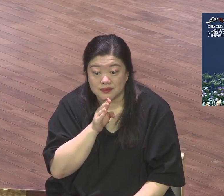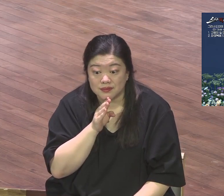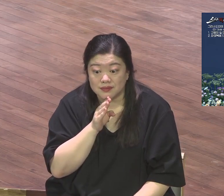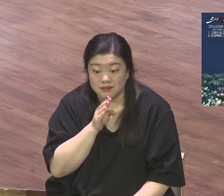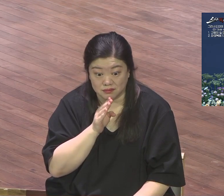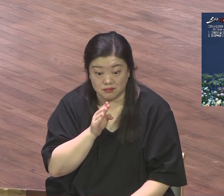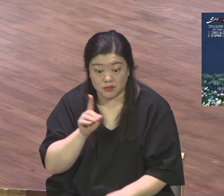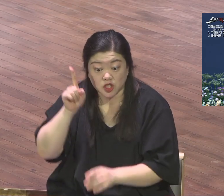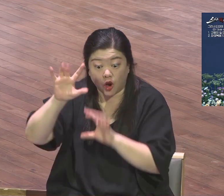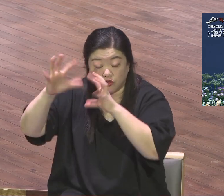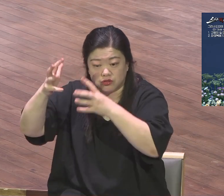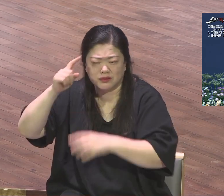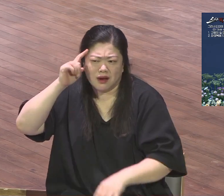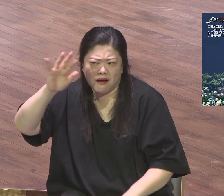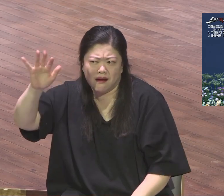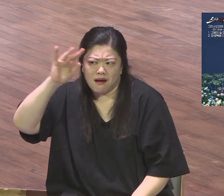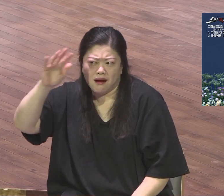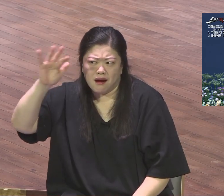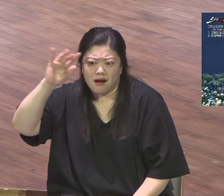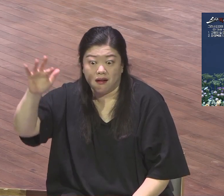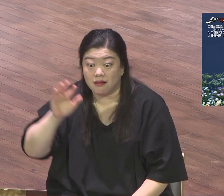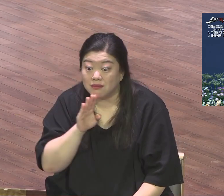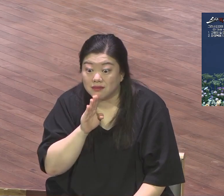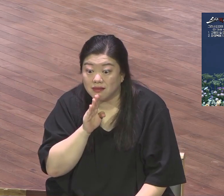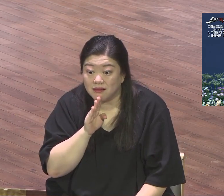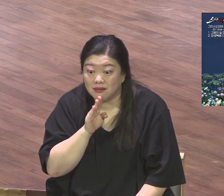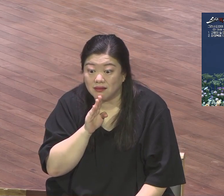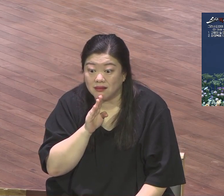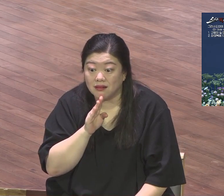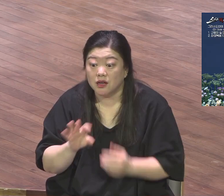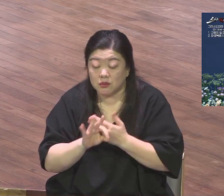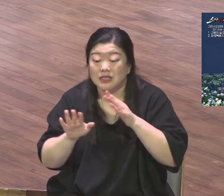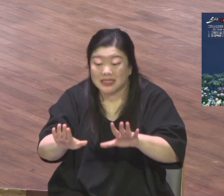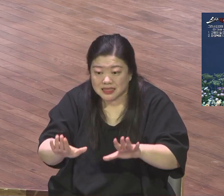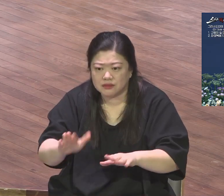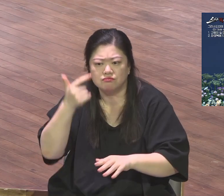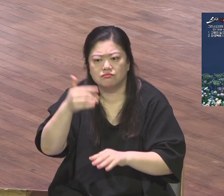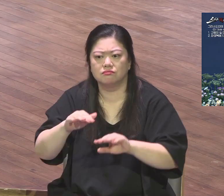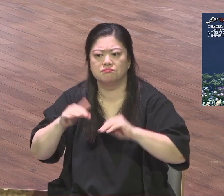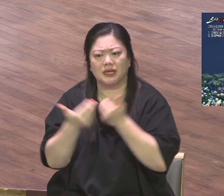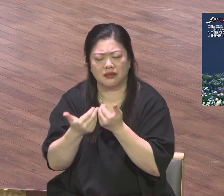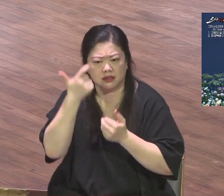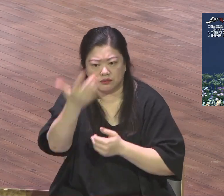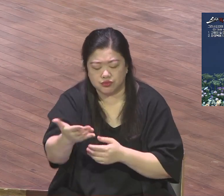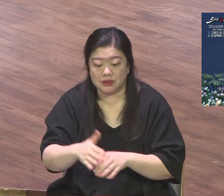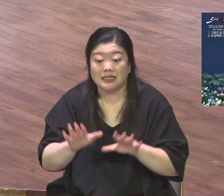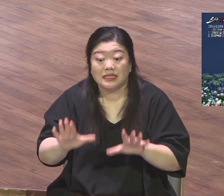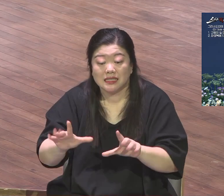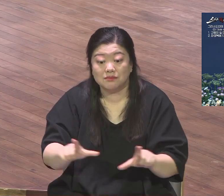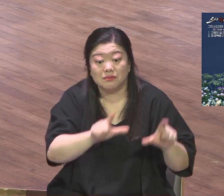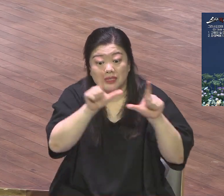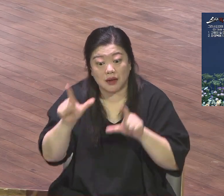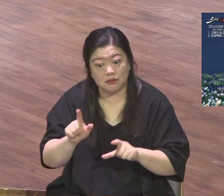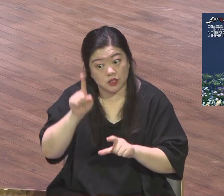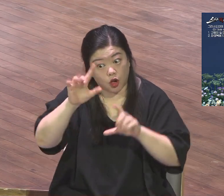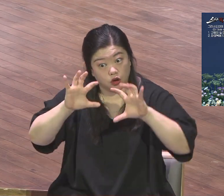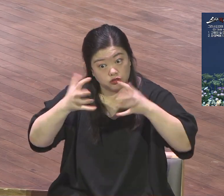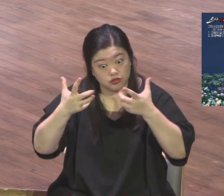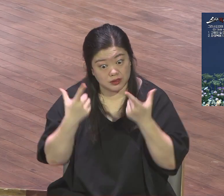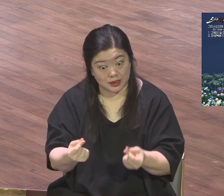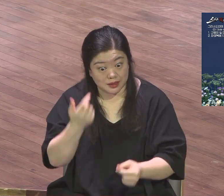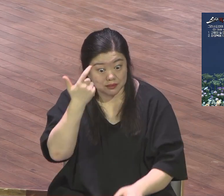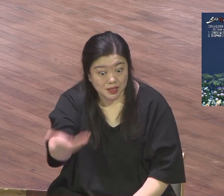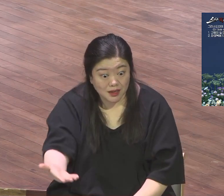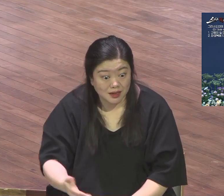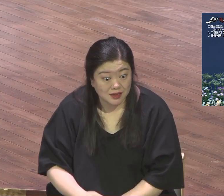있습니까? 묻는다고 하면은 대답하기 쉽지가 않아요. 왜? 천국은 현실 세계가 아니기 때문에